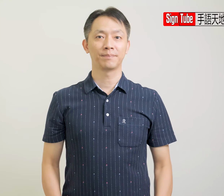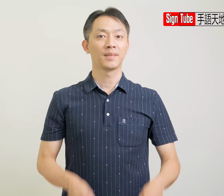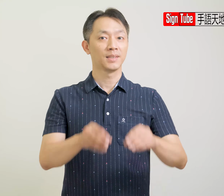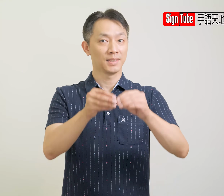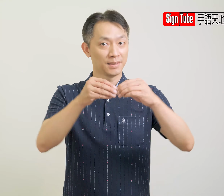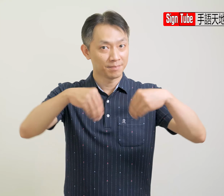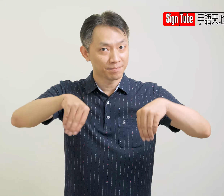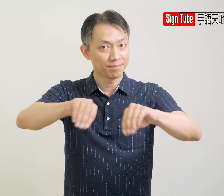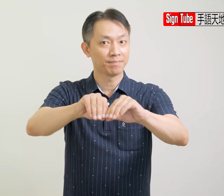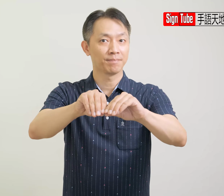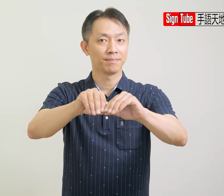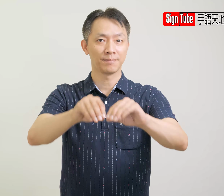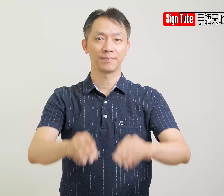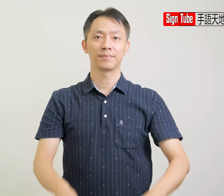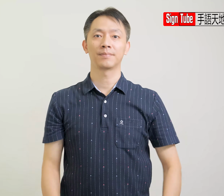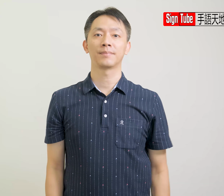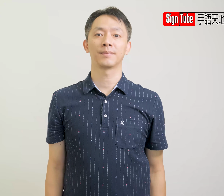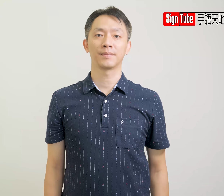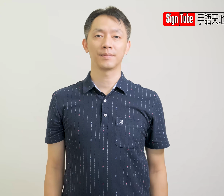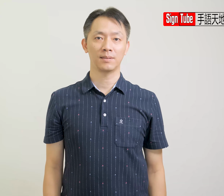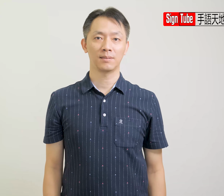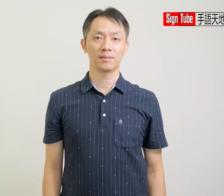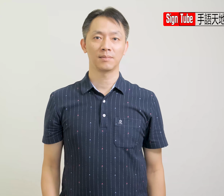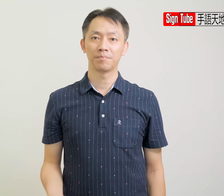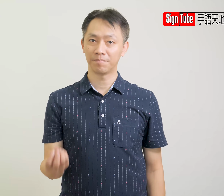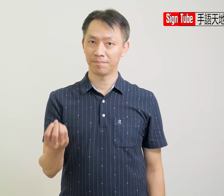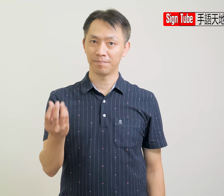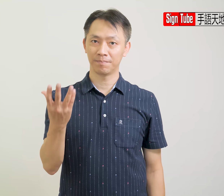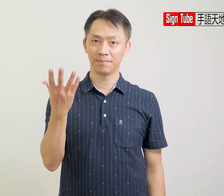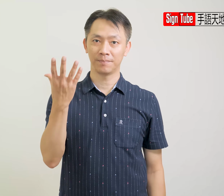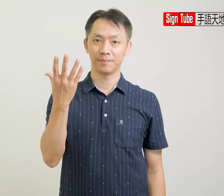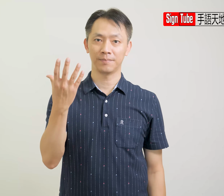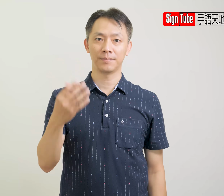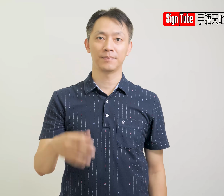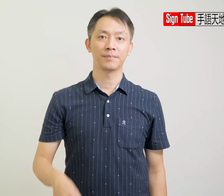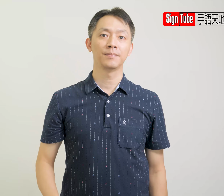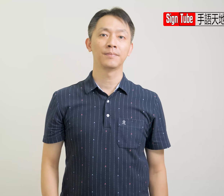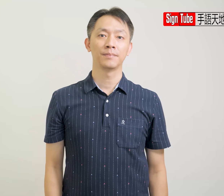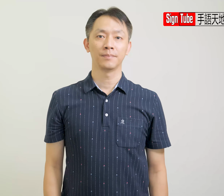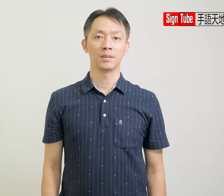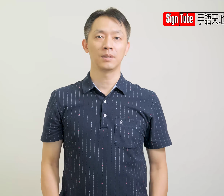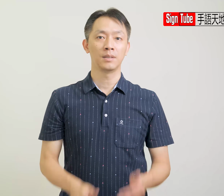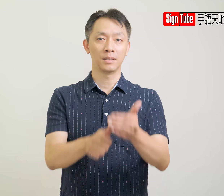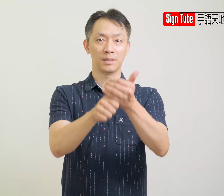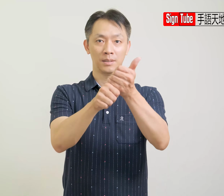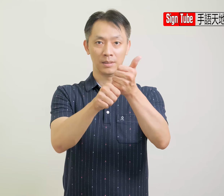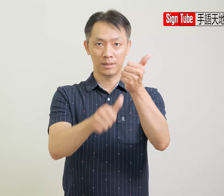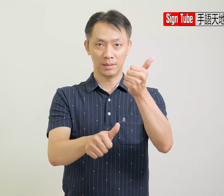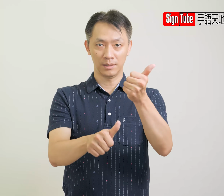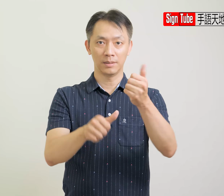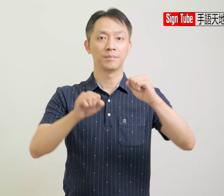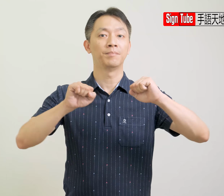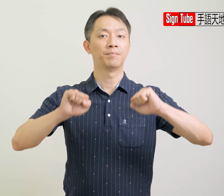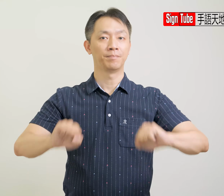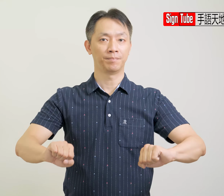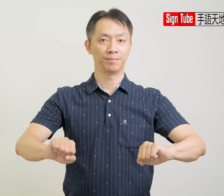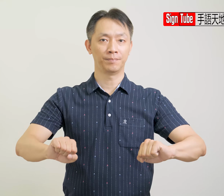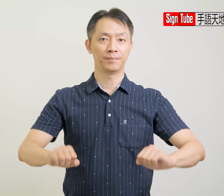送给你小星星，送你花一朵。你在我生命